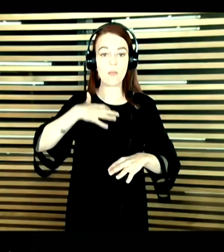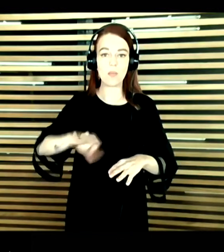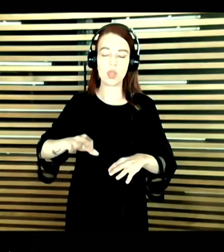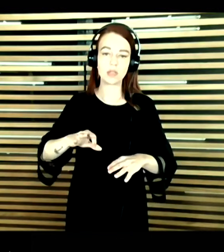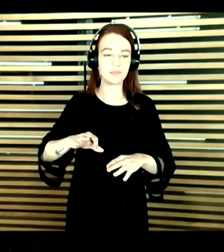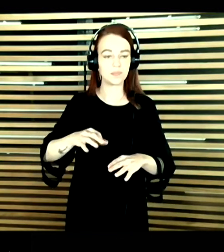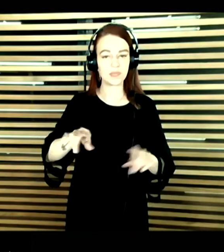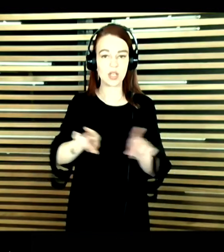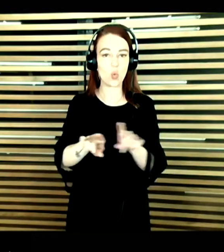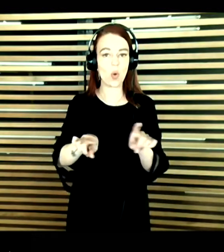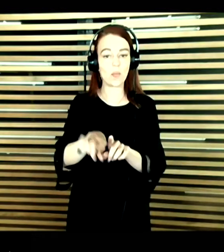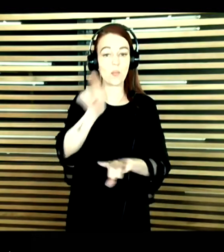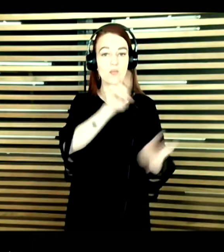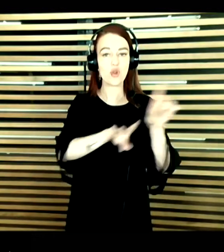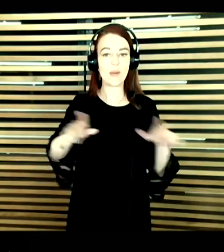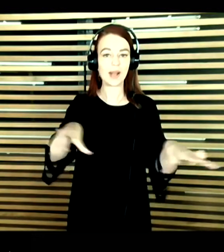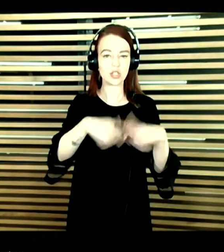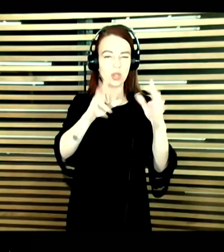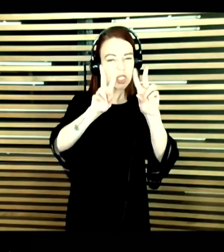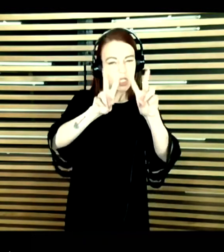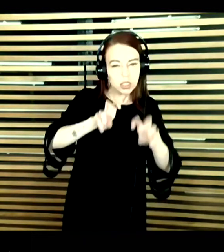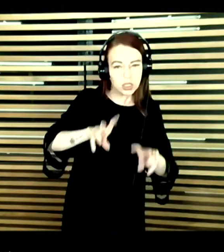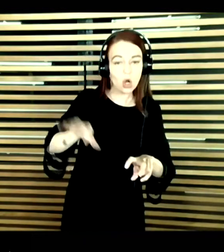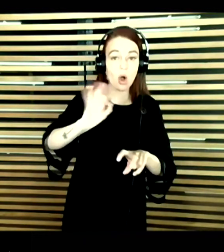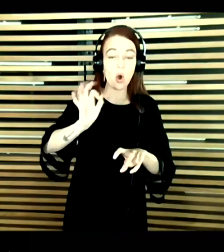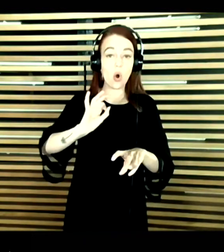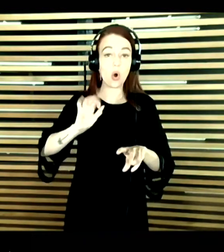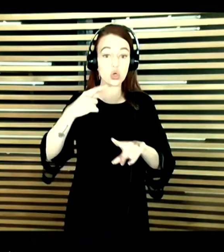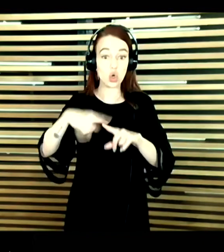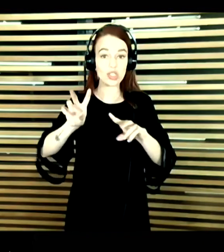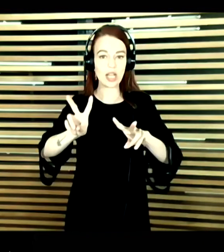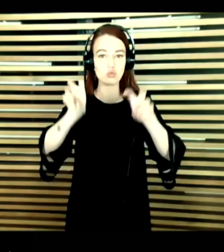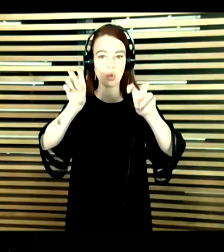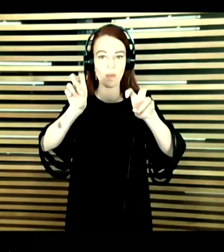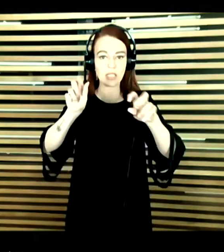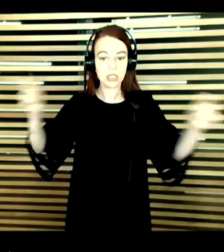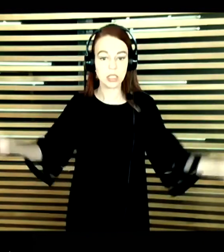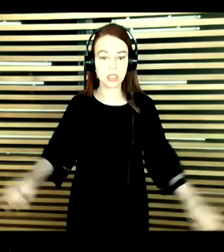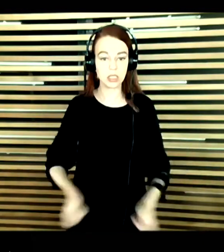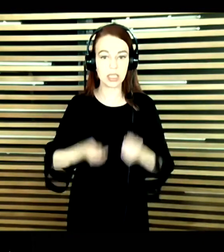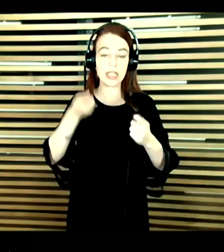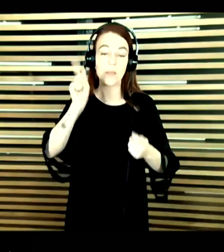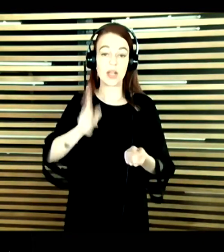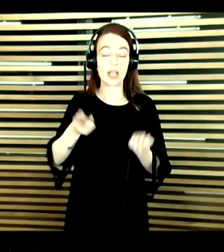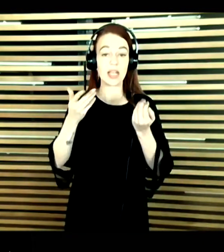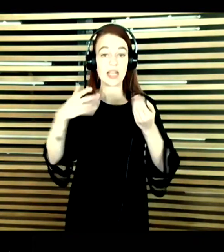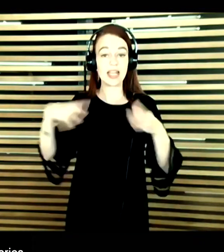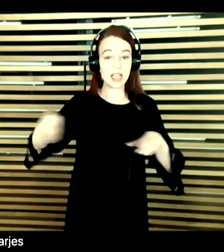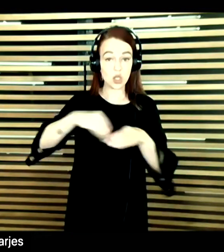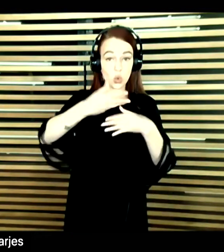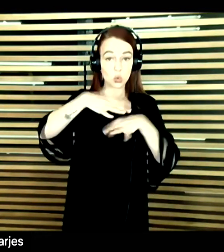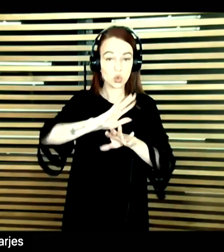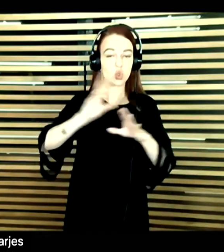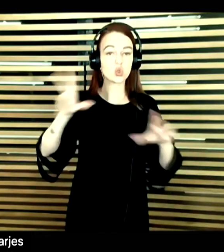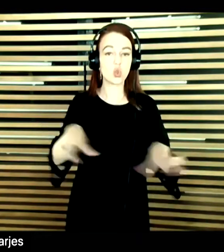sociales, iluminar tendencias nuevas y a fomentar la inclusión social en las artes escénicas y